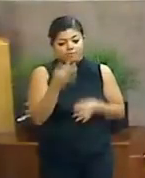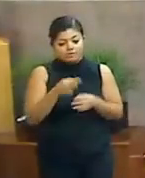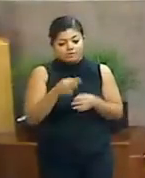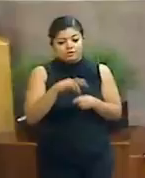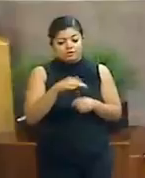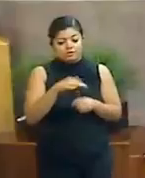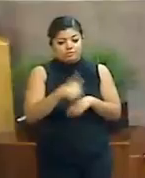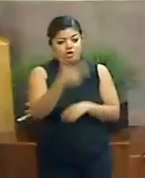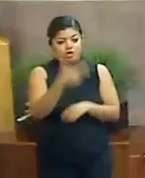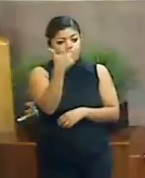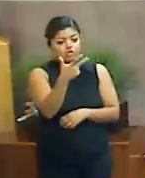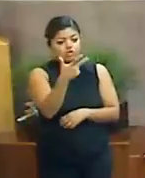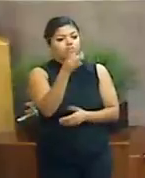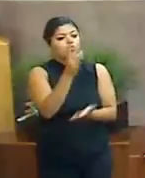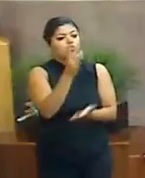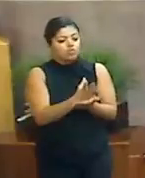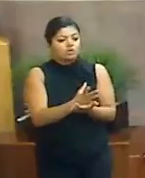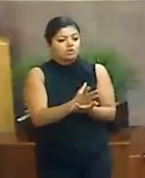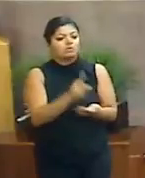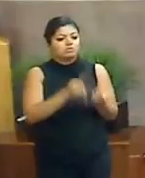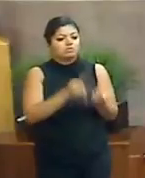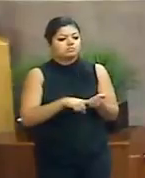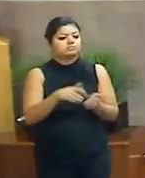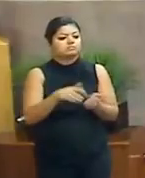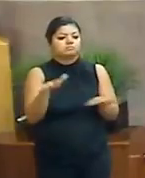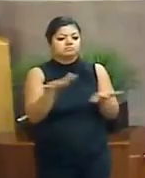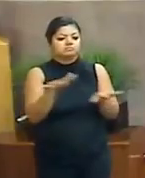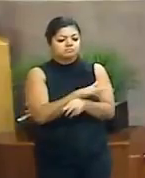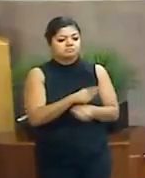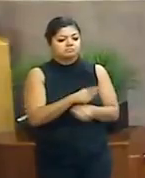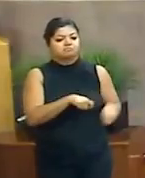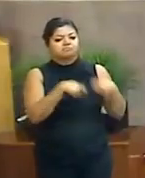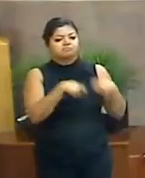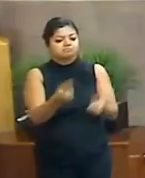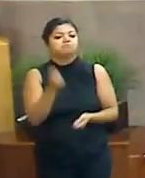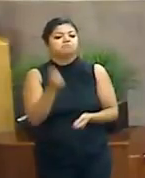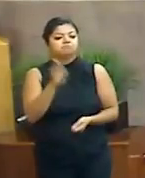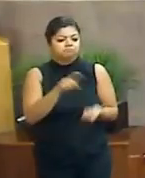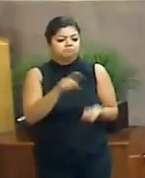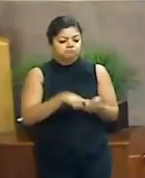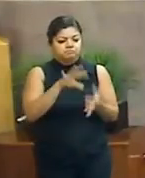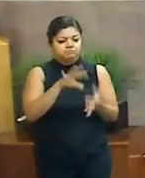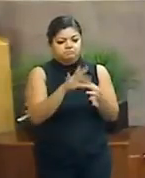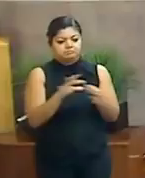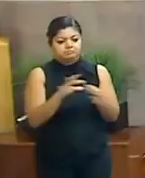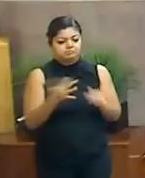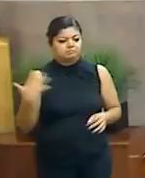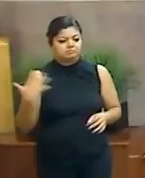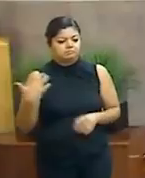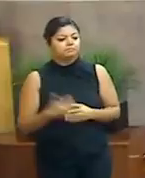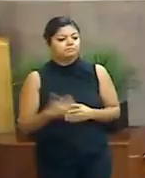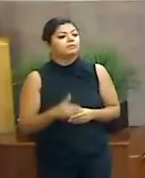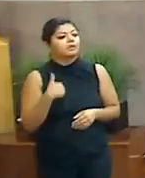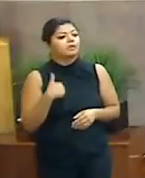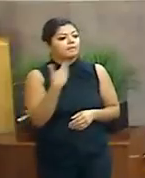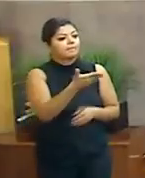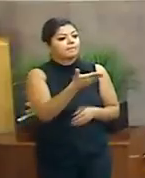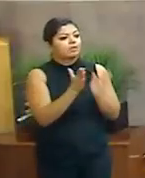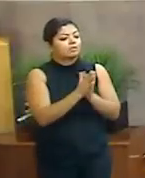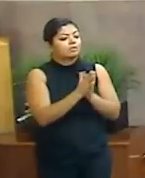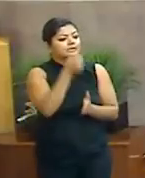detrás 8 de este año único se revoca la resolución nada conforme a lo expuesto en la sentencia ahora solicito atentamente